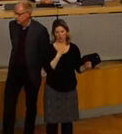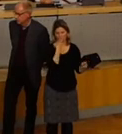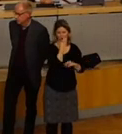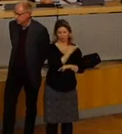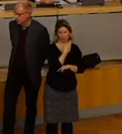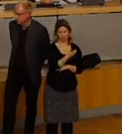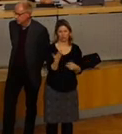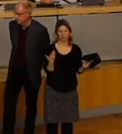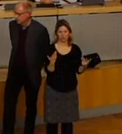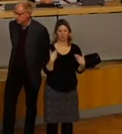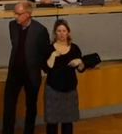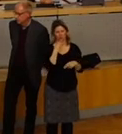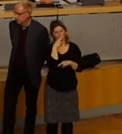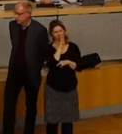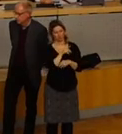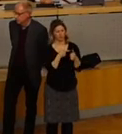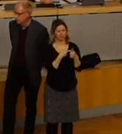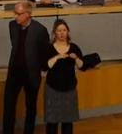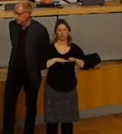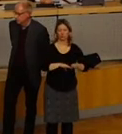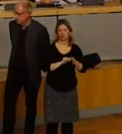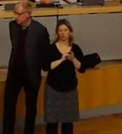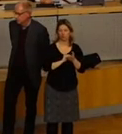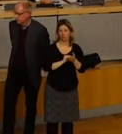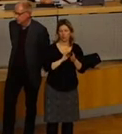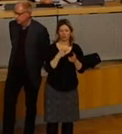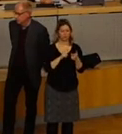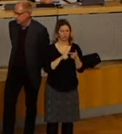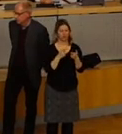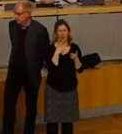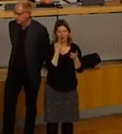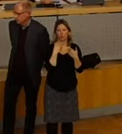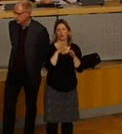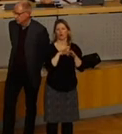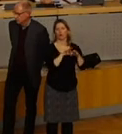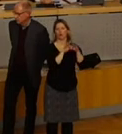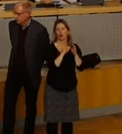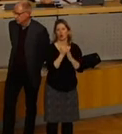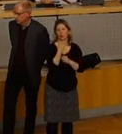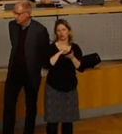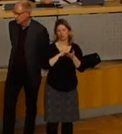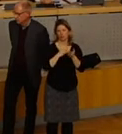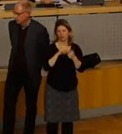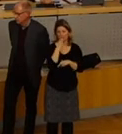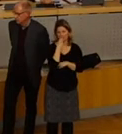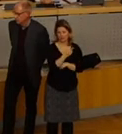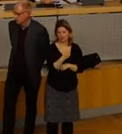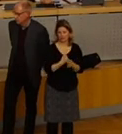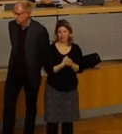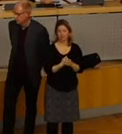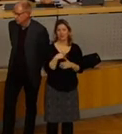wohl eine grundschule angesehen wir haben uns eine weiterführung der oberschule angesehen wir haben uns auch eine